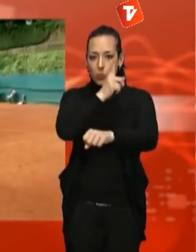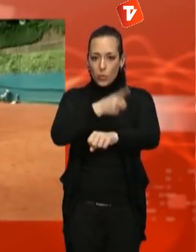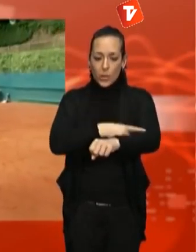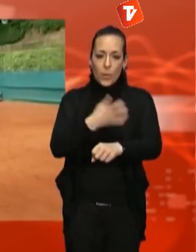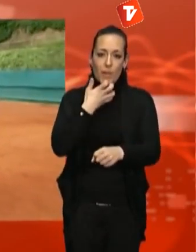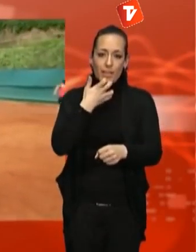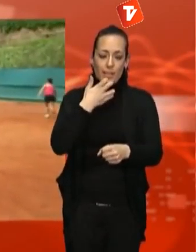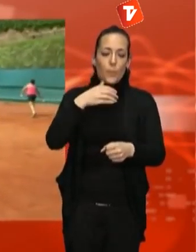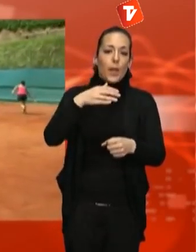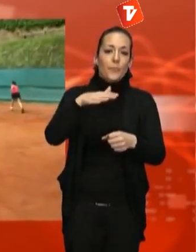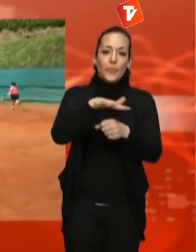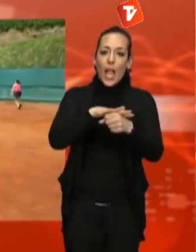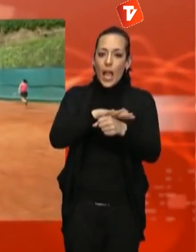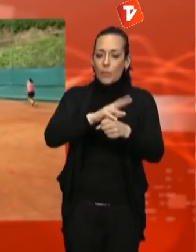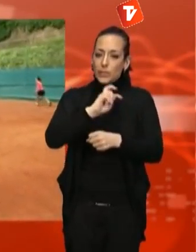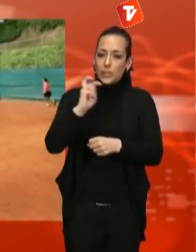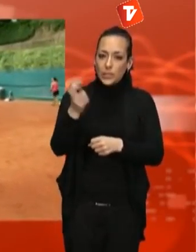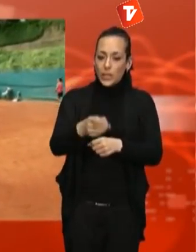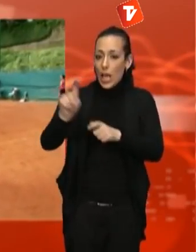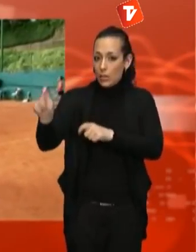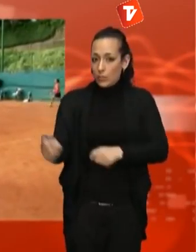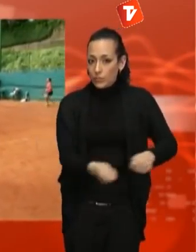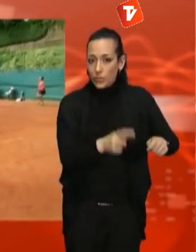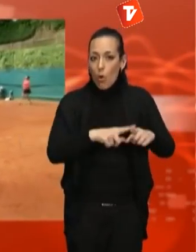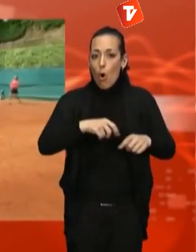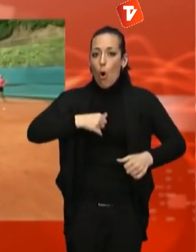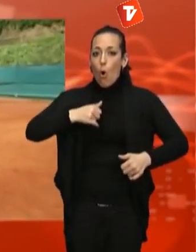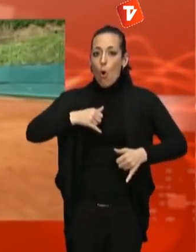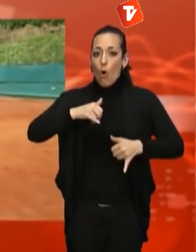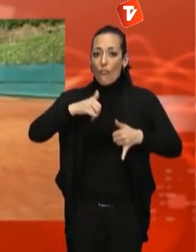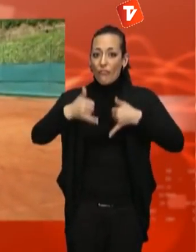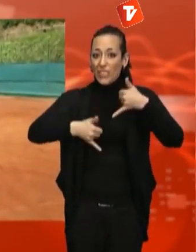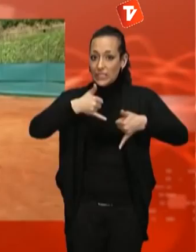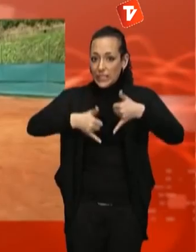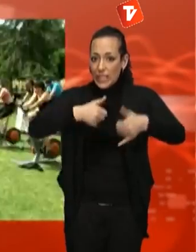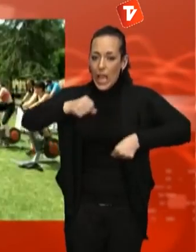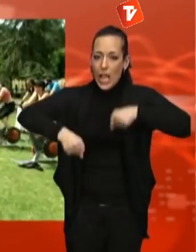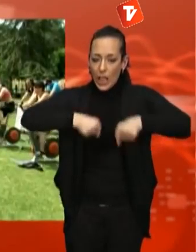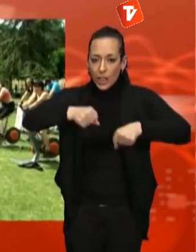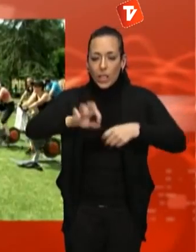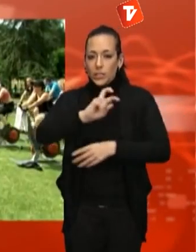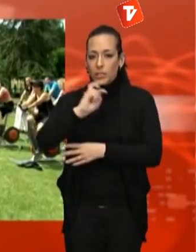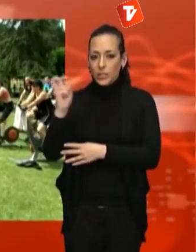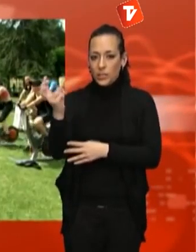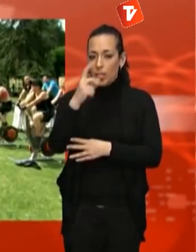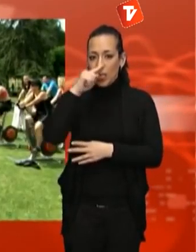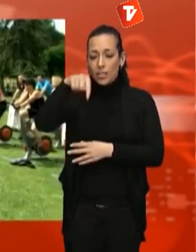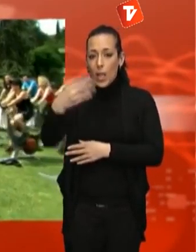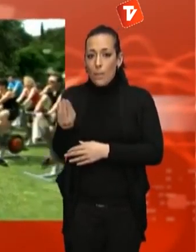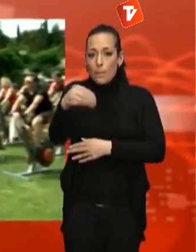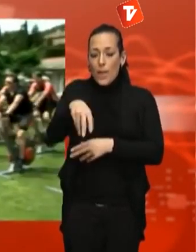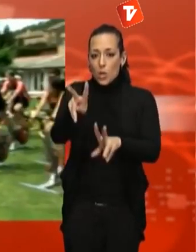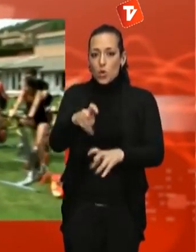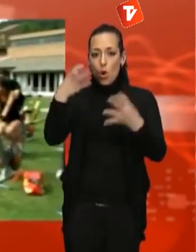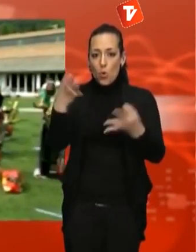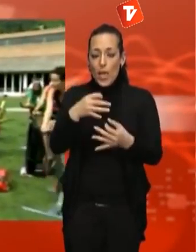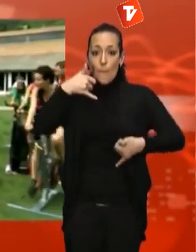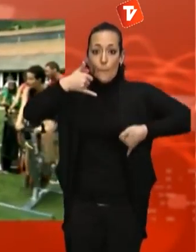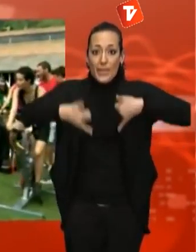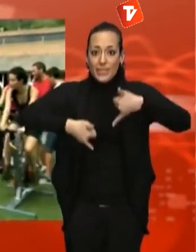com l'hoquei, el pàdel, el tenis, l'espinning o la caminada popular. Aquest any la novetat és una passejada en bicicleta. Que tothom,